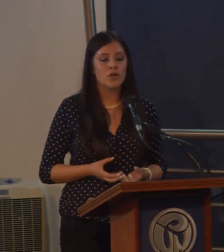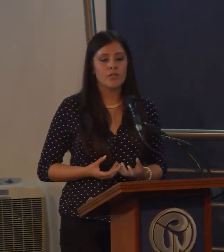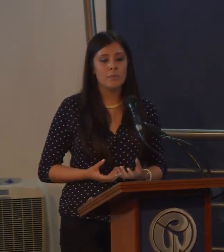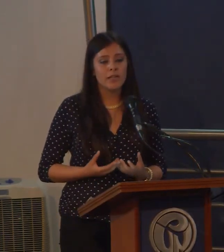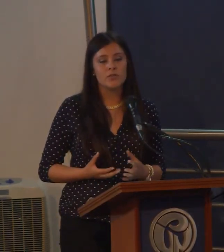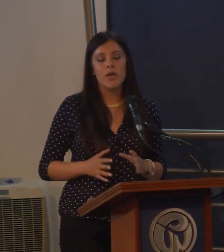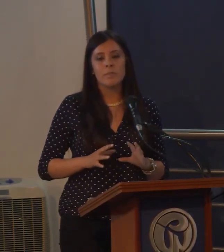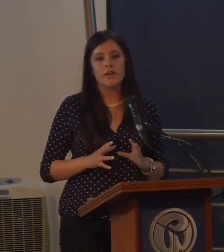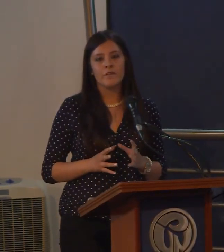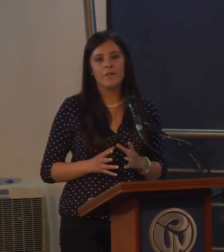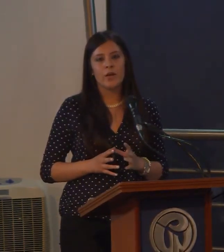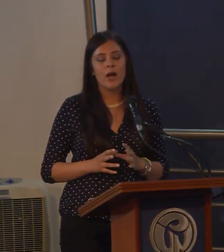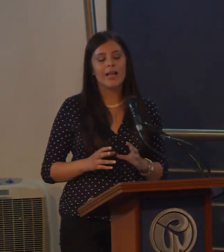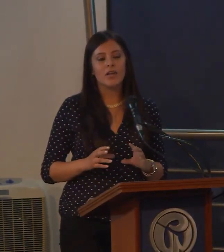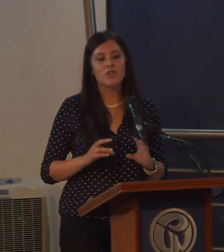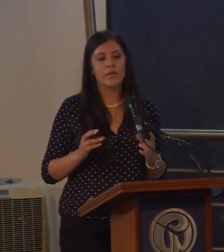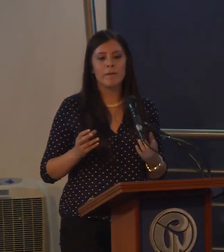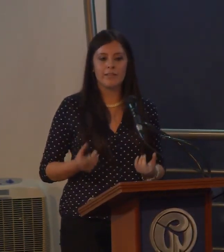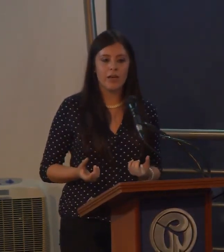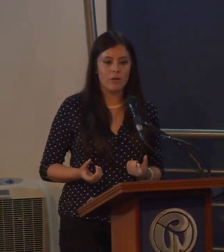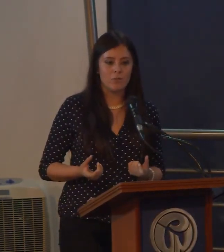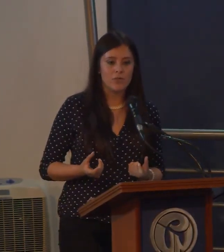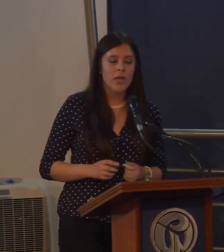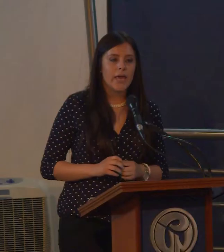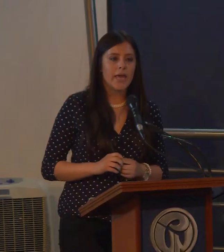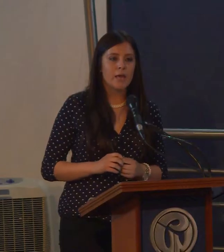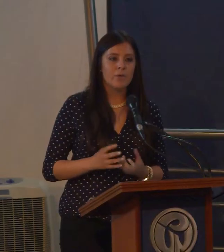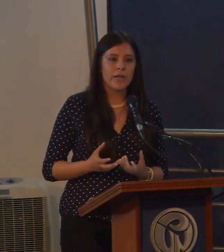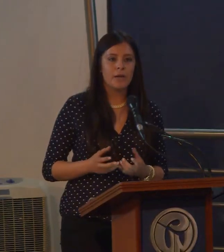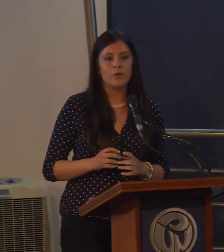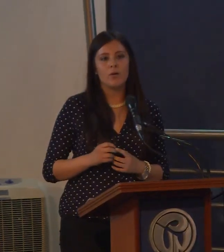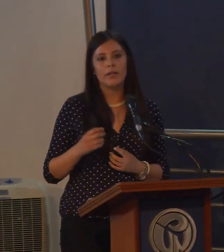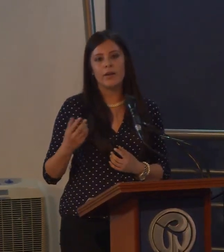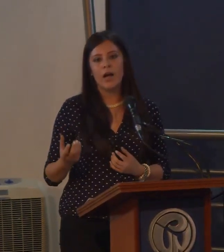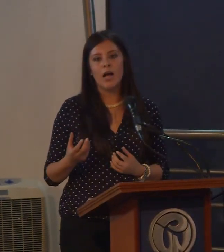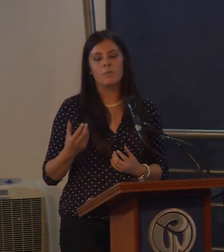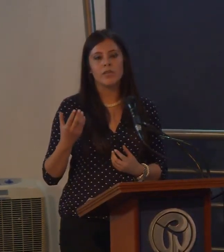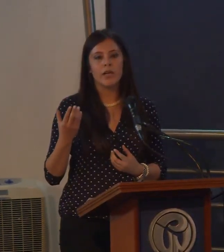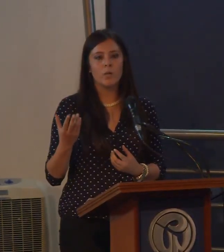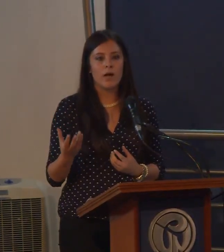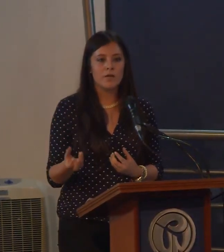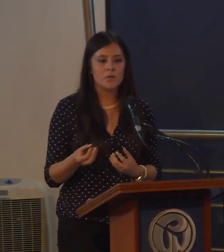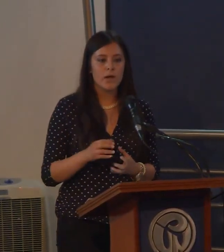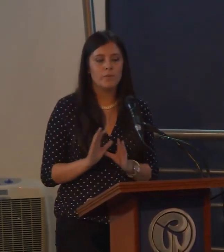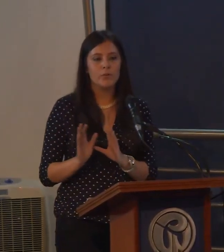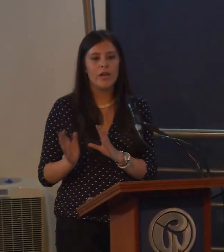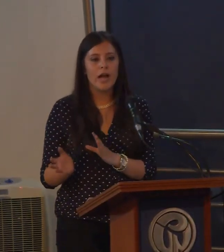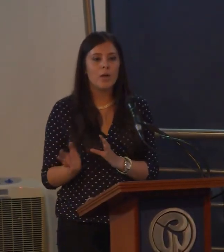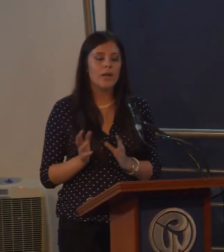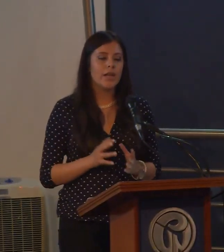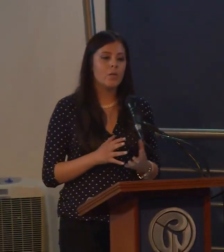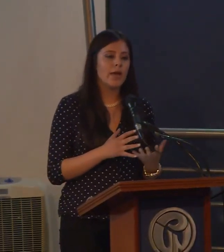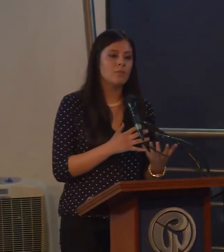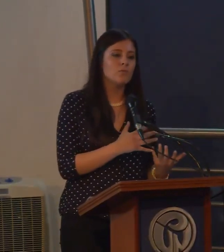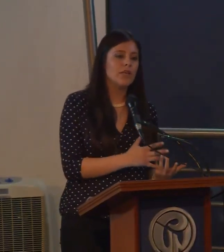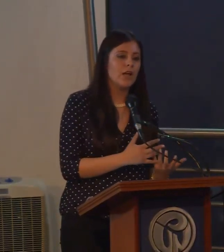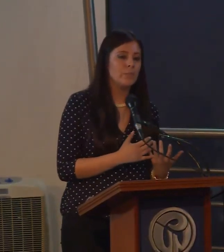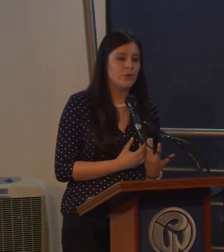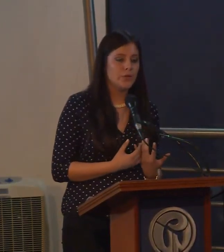ligábamos conocimientos. Me refiero a que los segmentábamos. Por ejemplo, trabajábamos el lenguaje visual por un lado, el